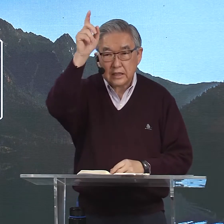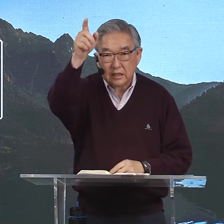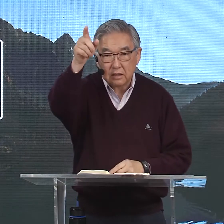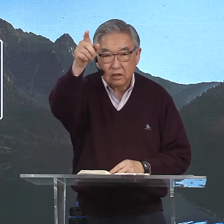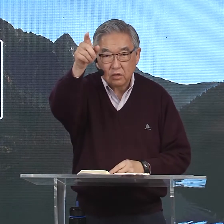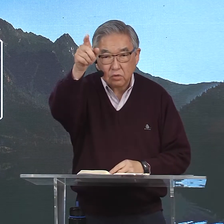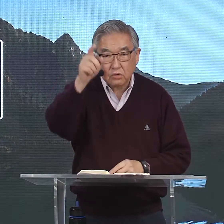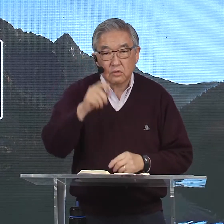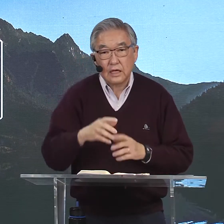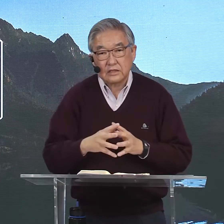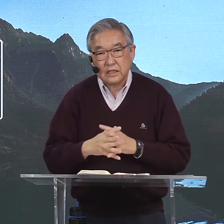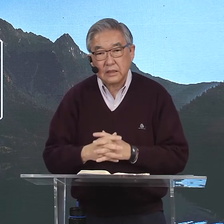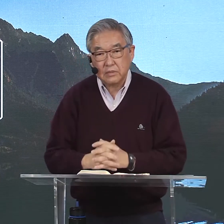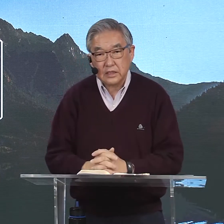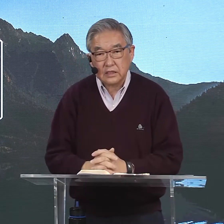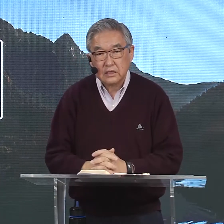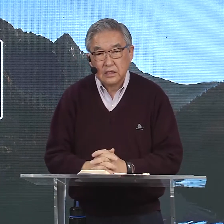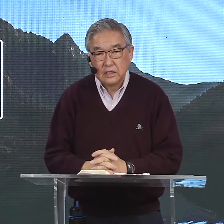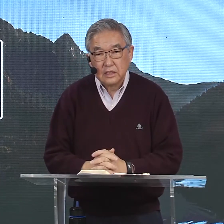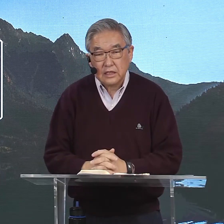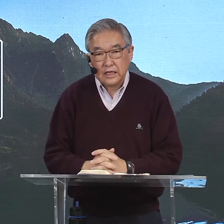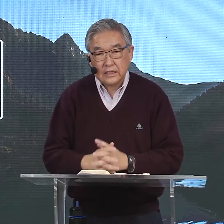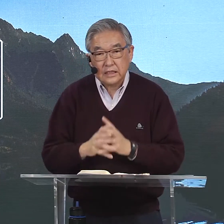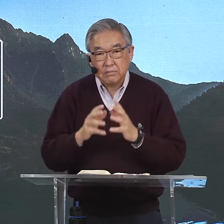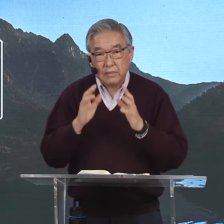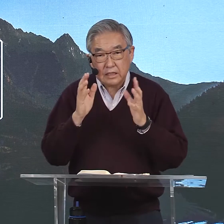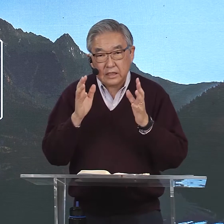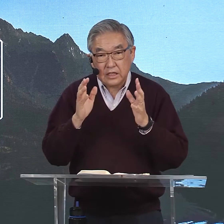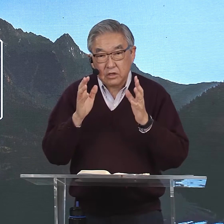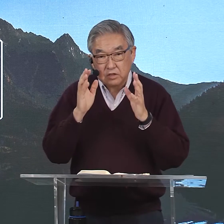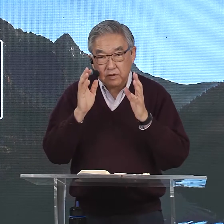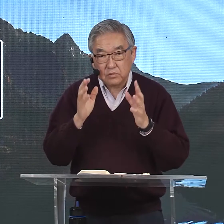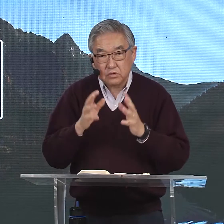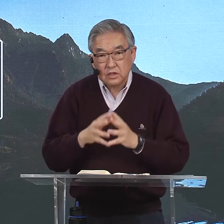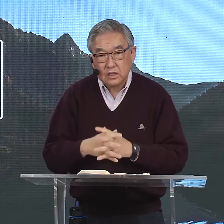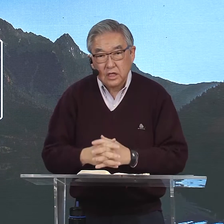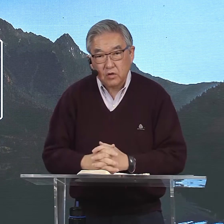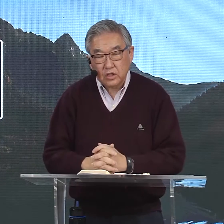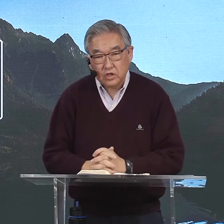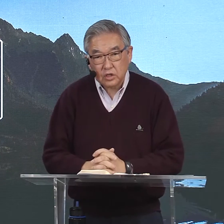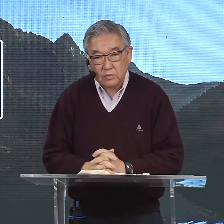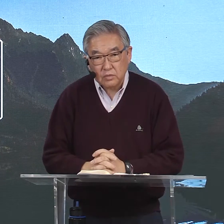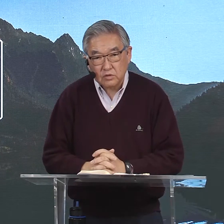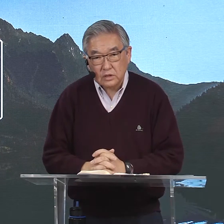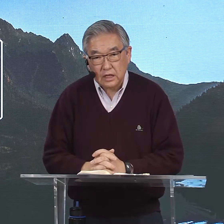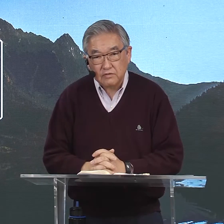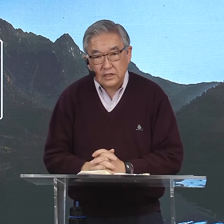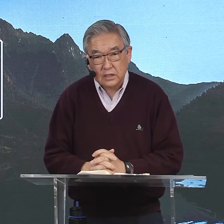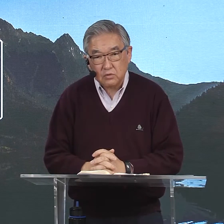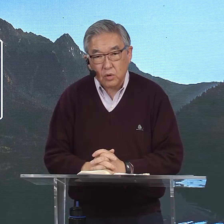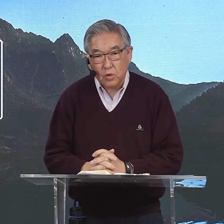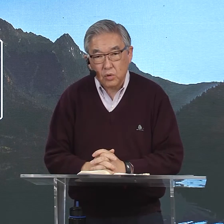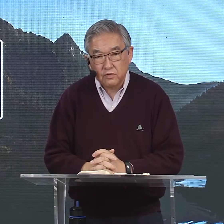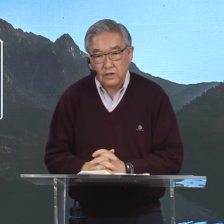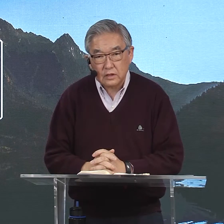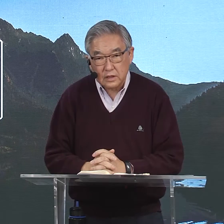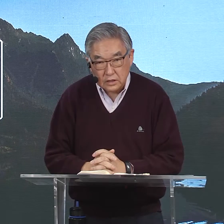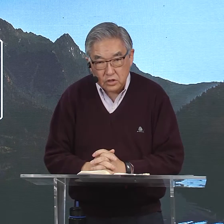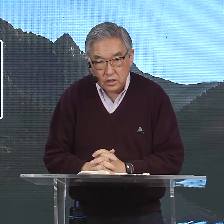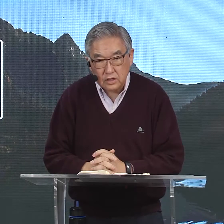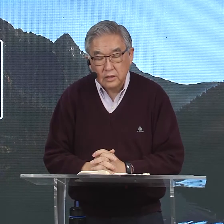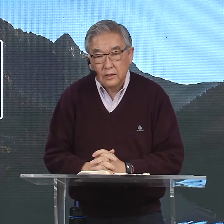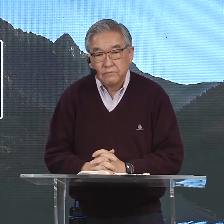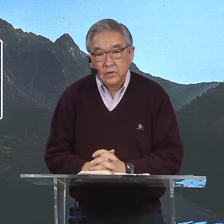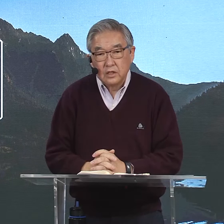ver a nossa meta do outro lado na neblina e essa meta que nós vemos é o que nós chamamos é a visão